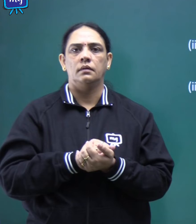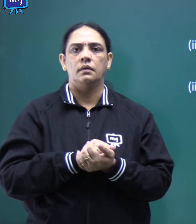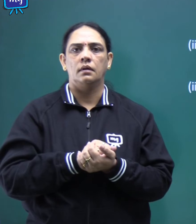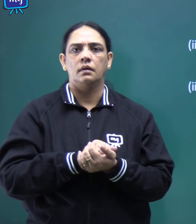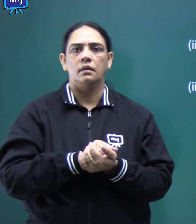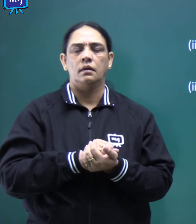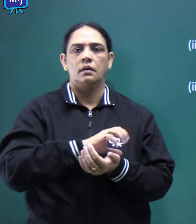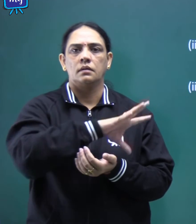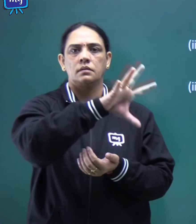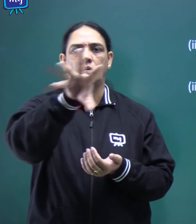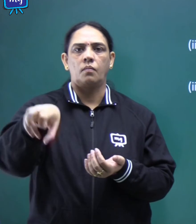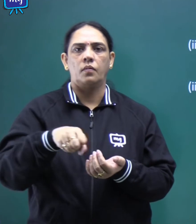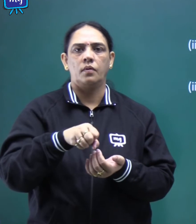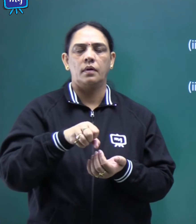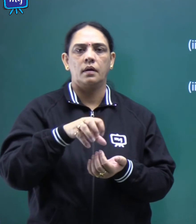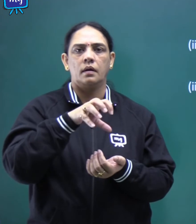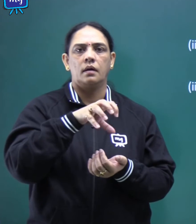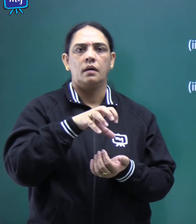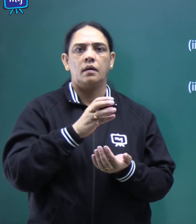संपूर्ण पृष्ठ का क्षेत्रफल